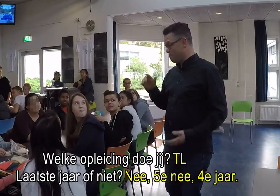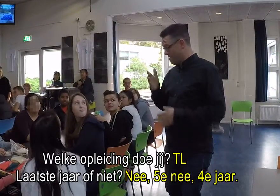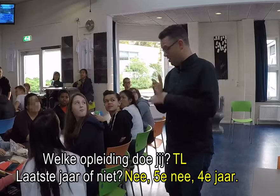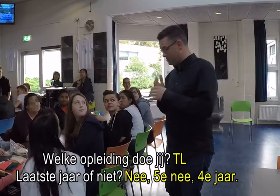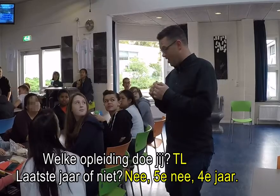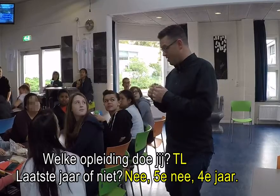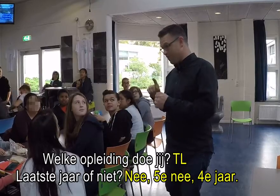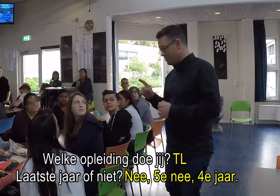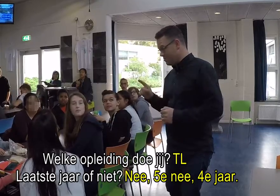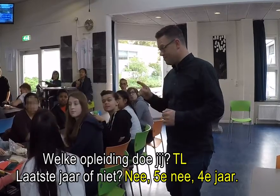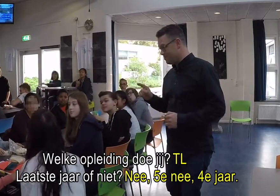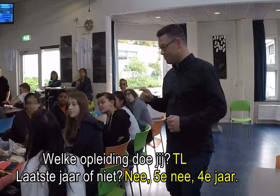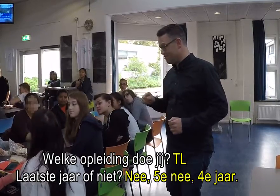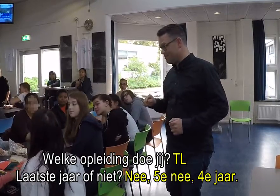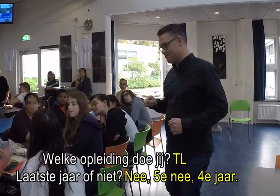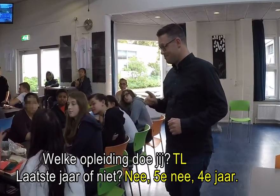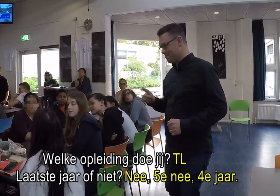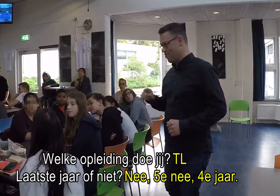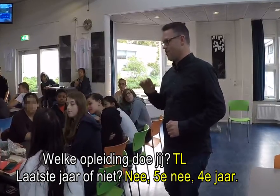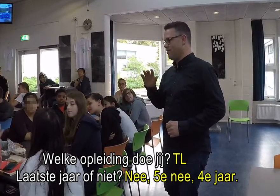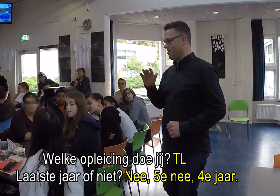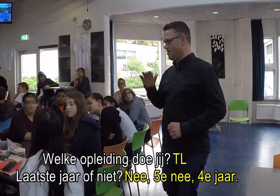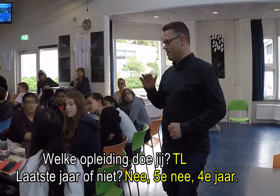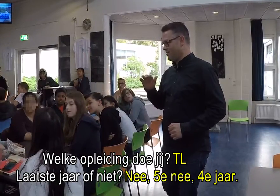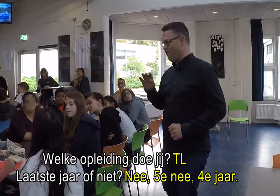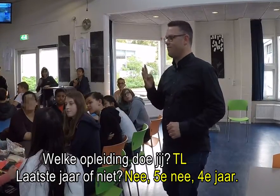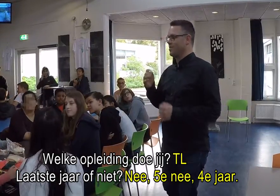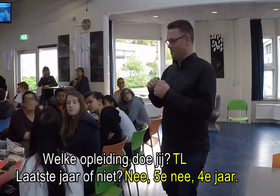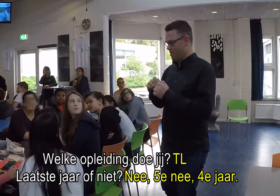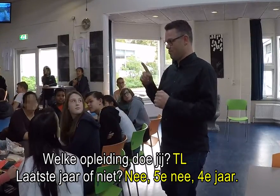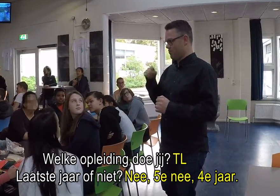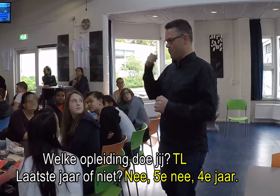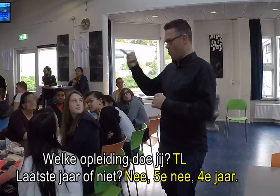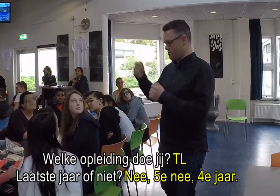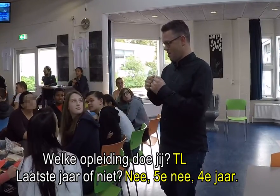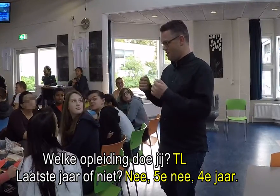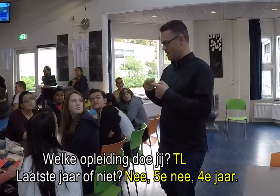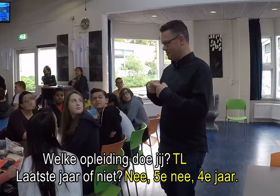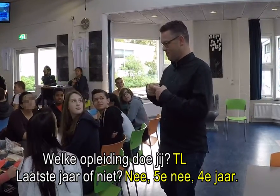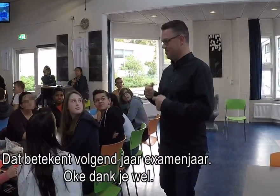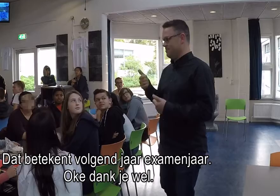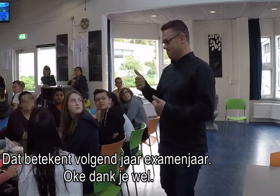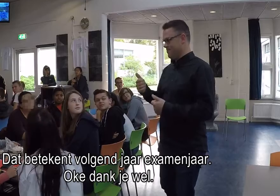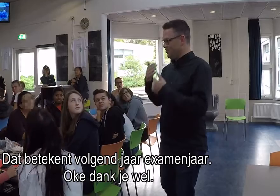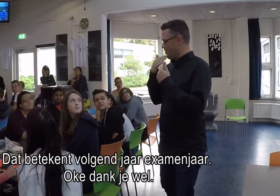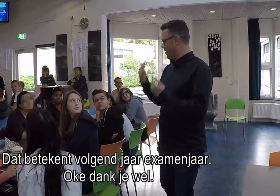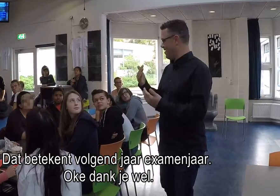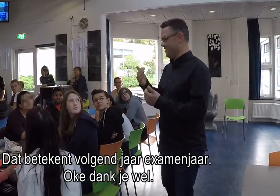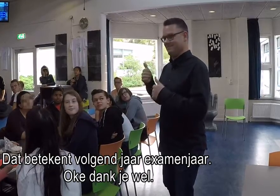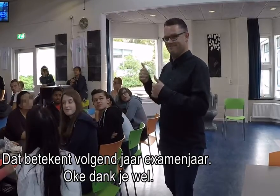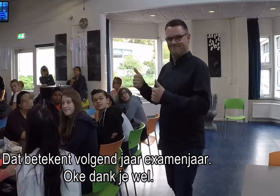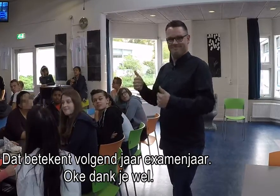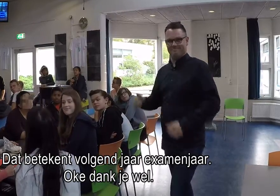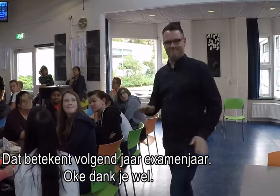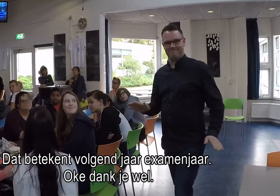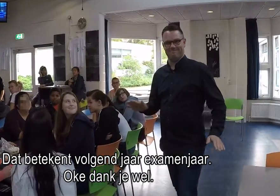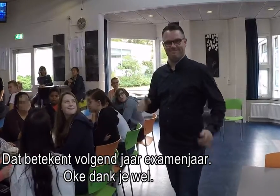TL. Laatste jaar of niet? Nee, vierde jaar. Oh, vierde jaar. Betekent volgend jaar